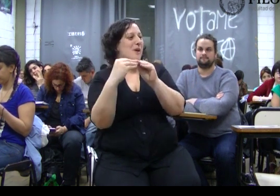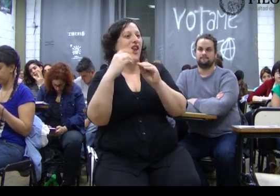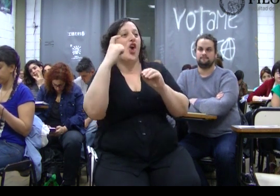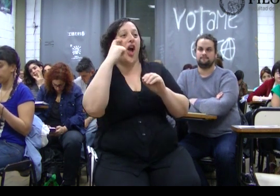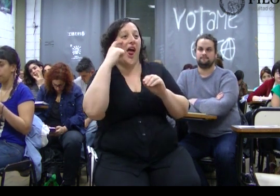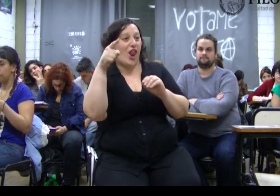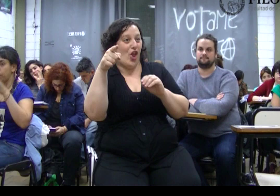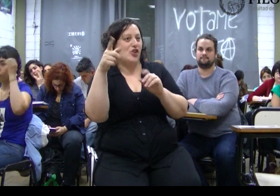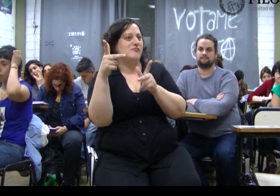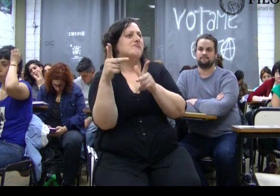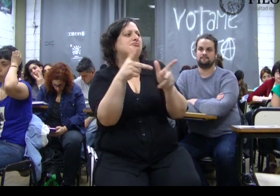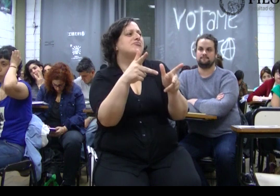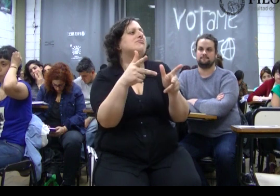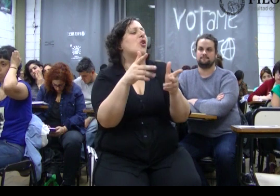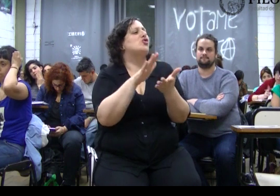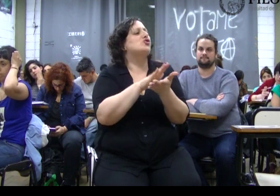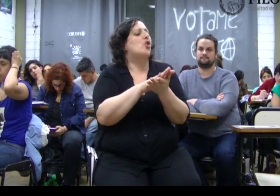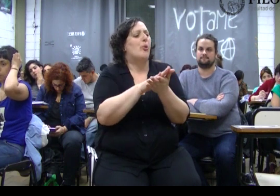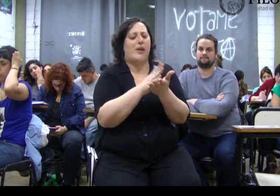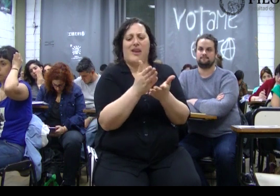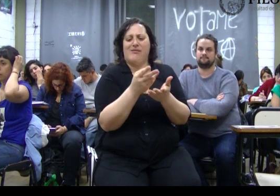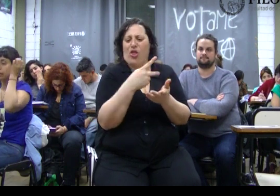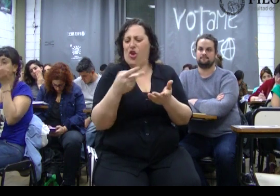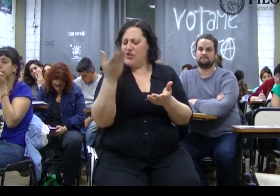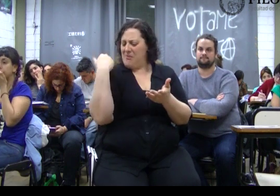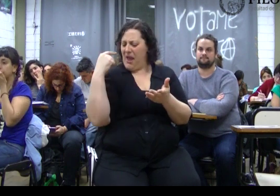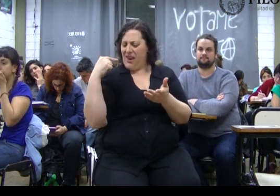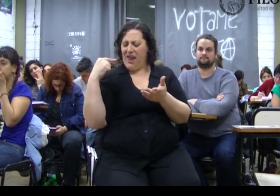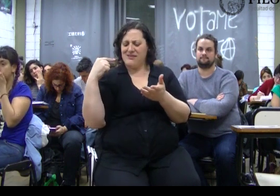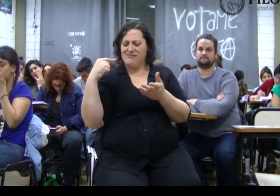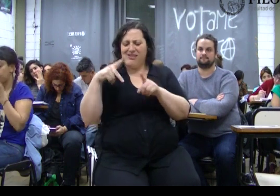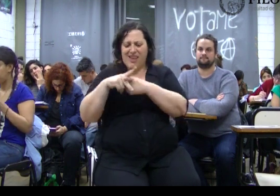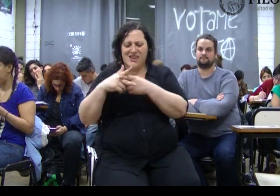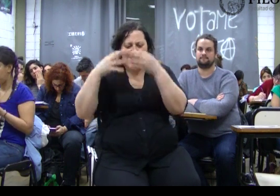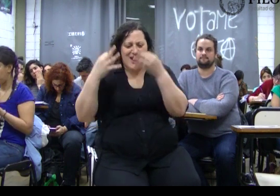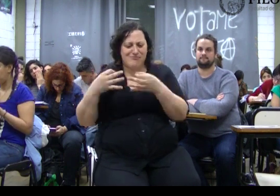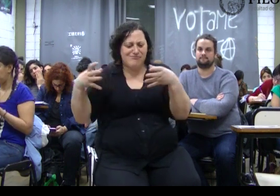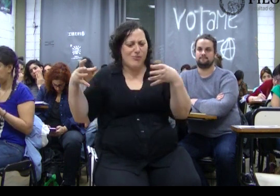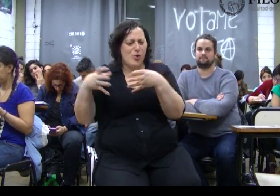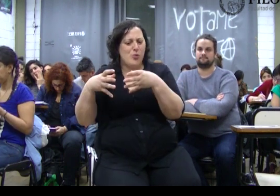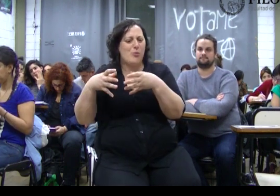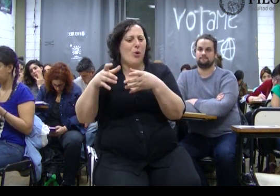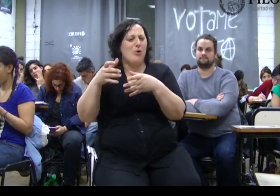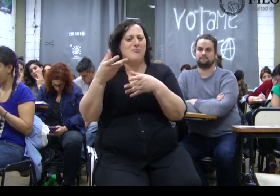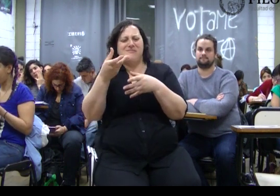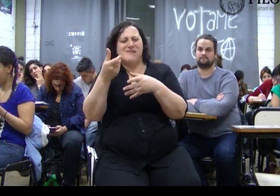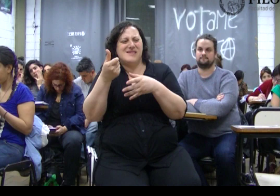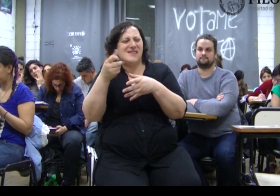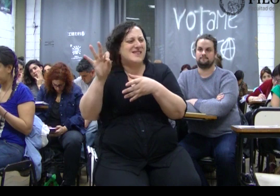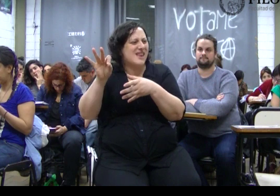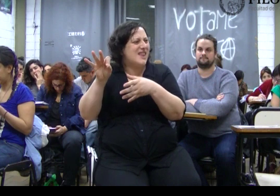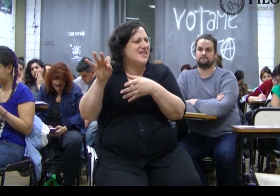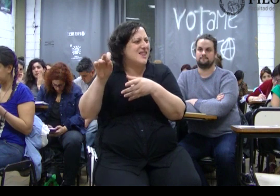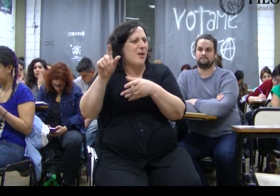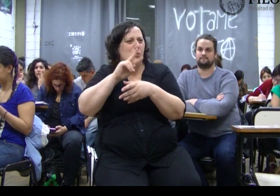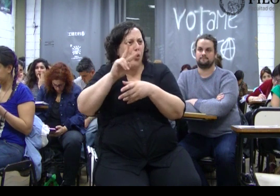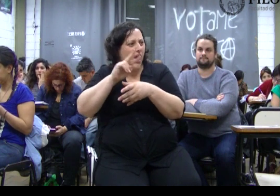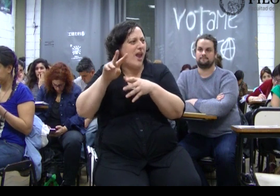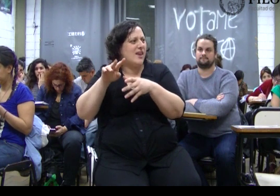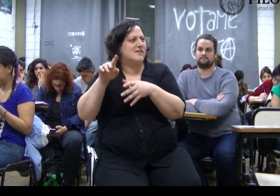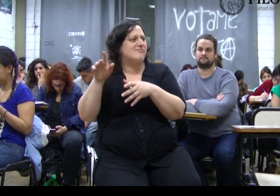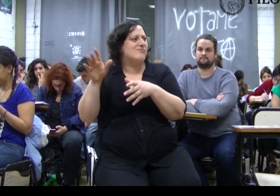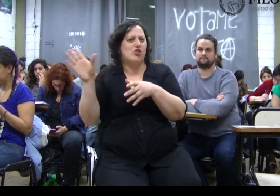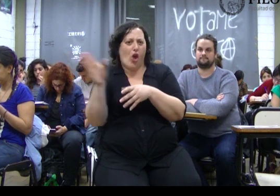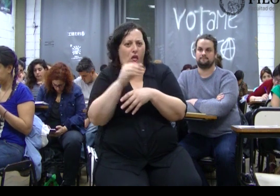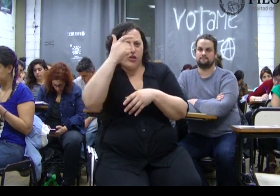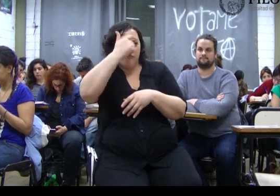dos semanas, un taller con casi 60 mujeres con discapacidad visual, en la cual tuve la oportunidad de